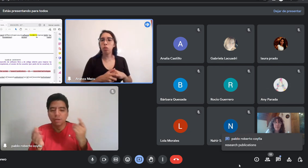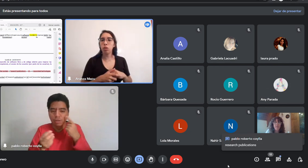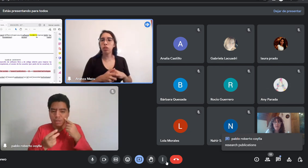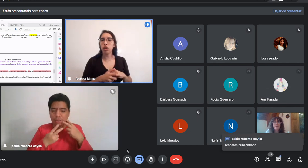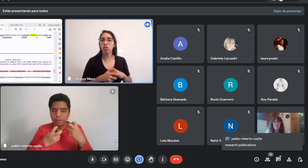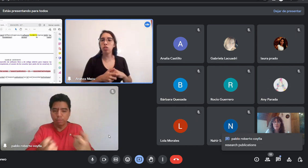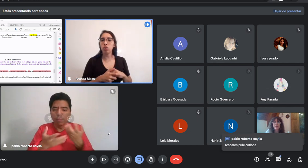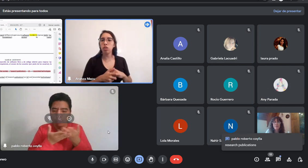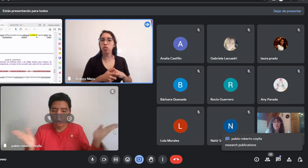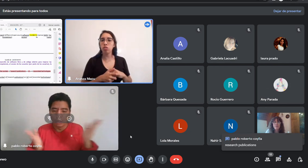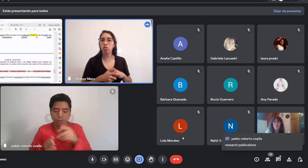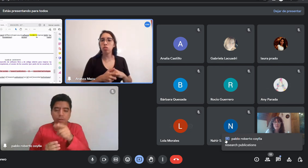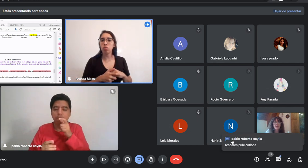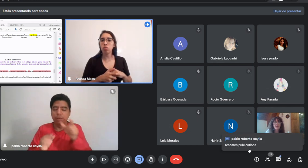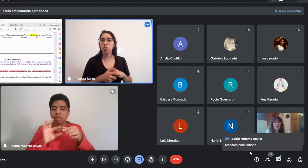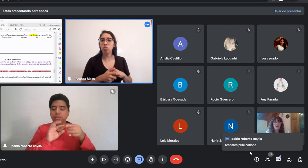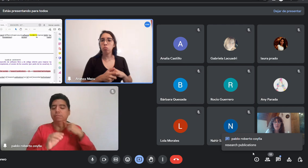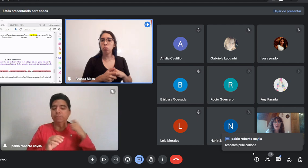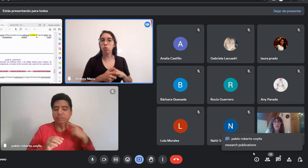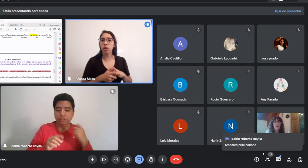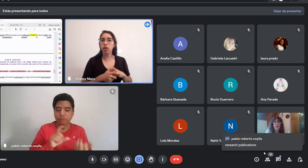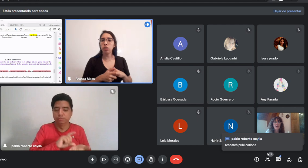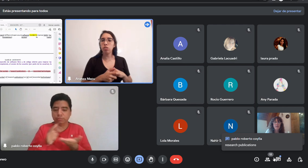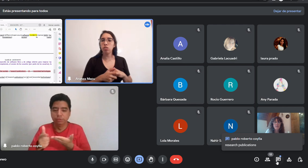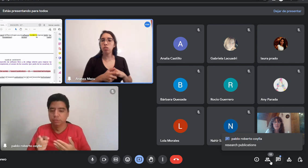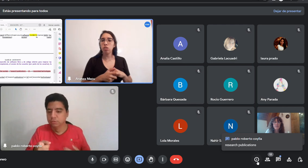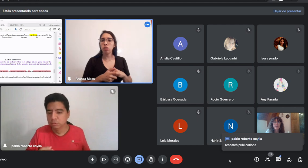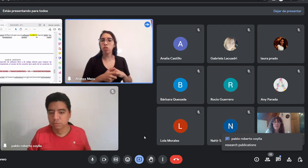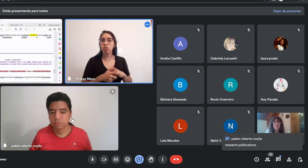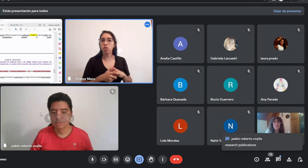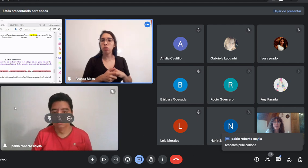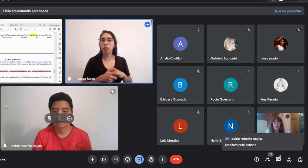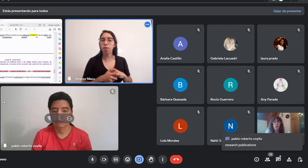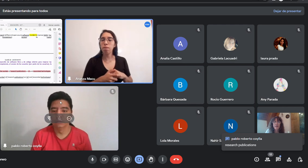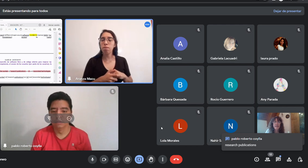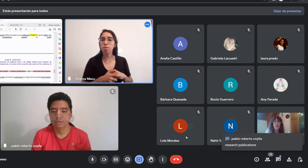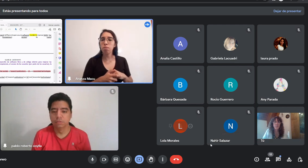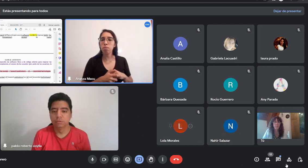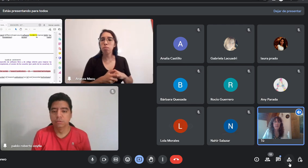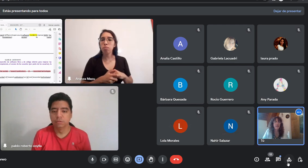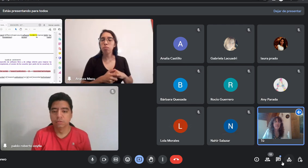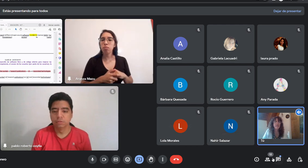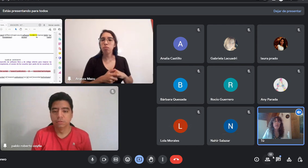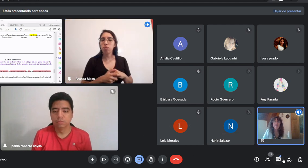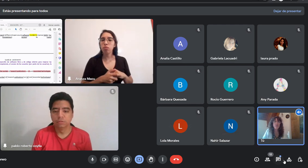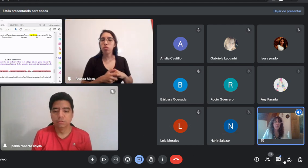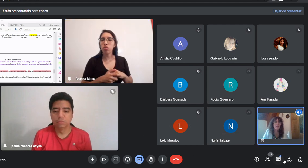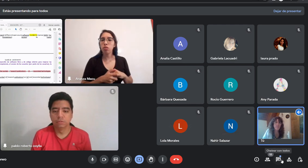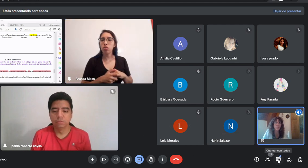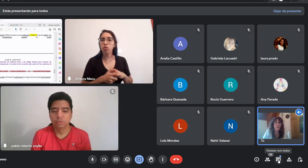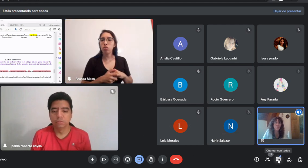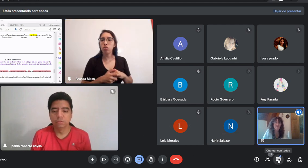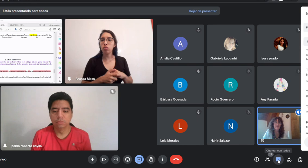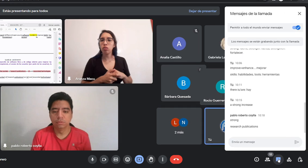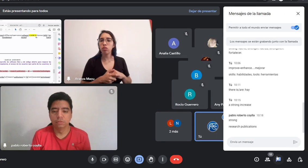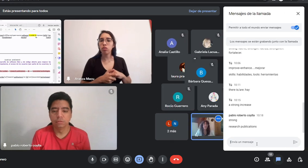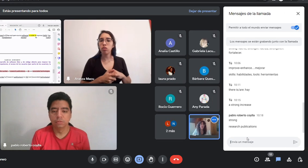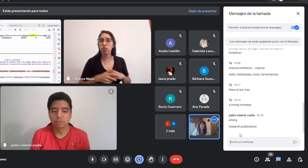En las investigaciones públicas. Claro, ahí él lo